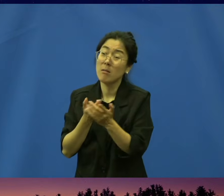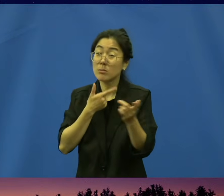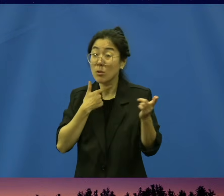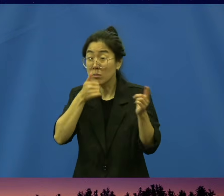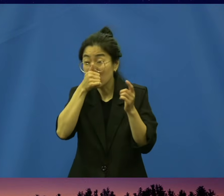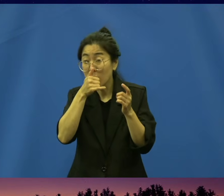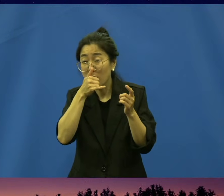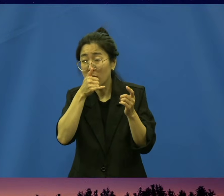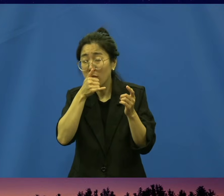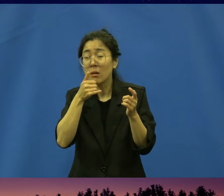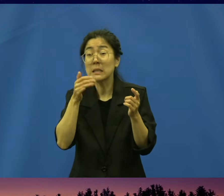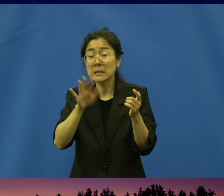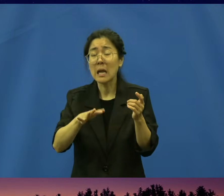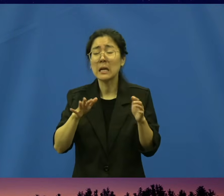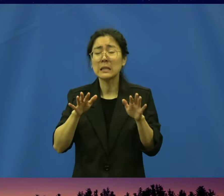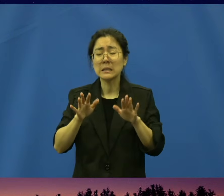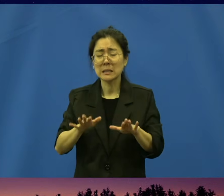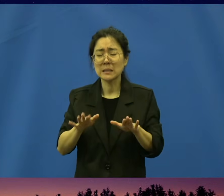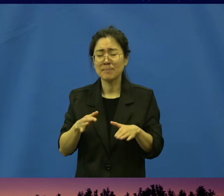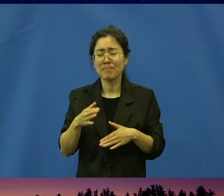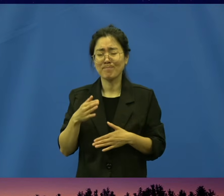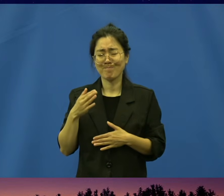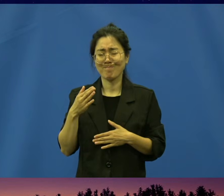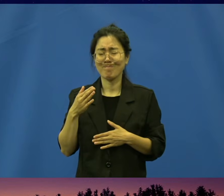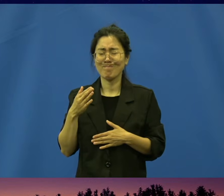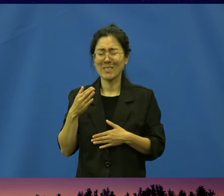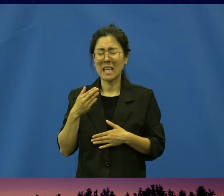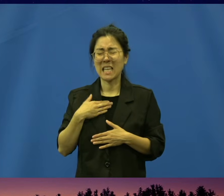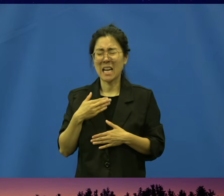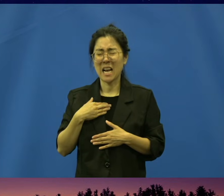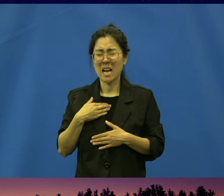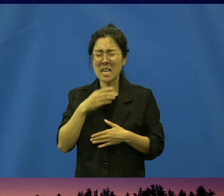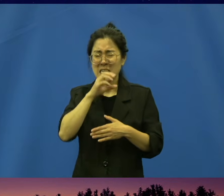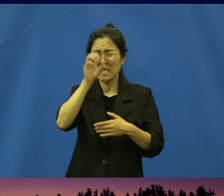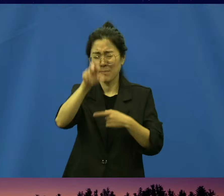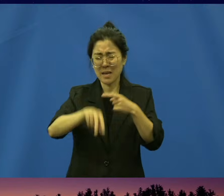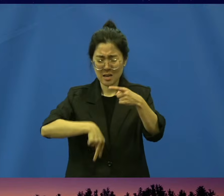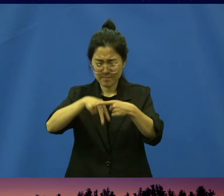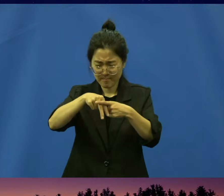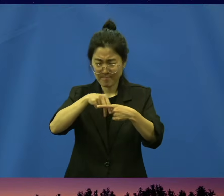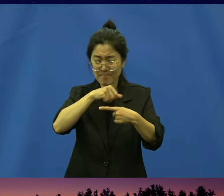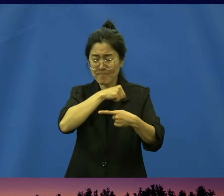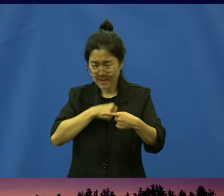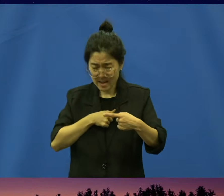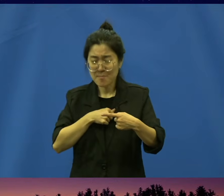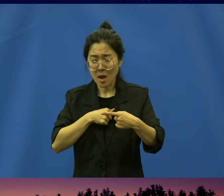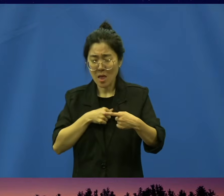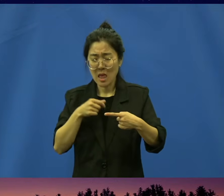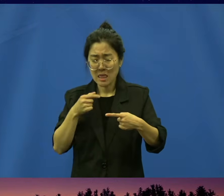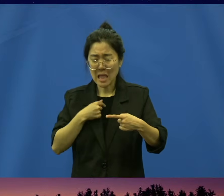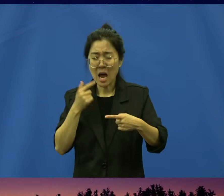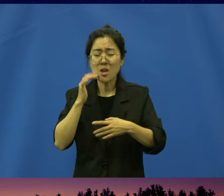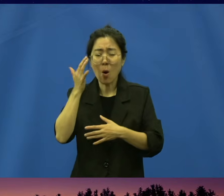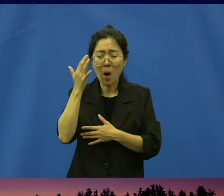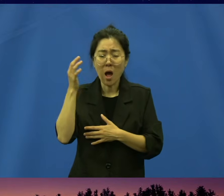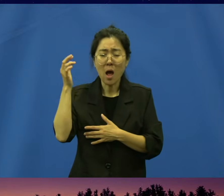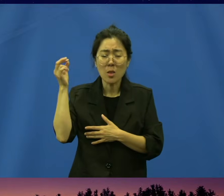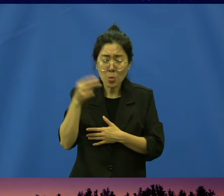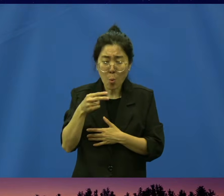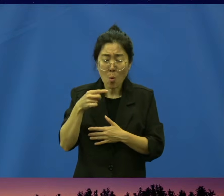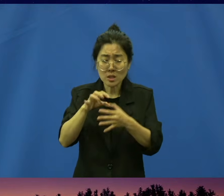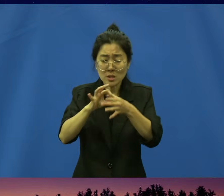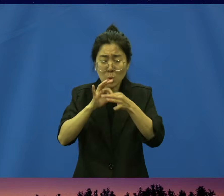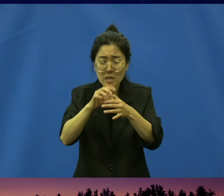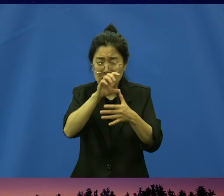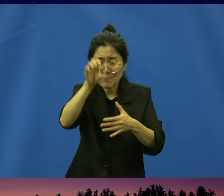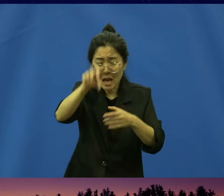것이 자기를 영화롭게 하는 것이요 나아가서 하나님을 영화롭게 하는 것인 줄을 아시고 1절과 5절에서